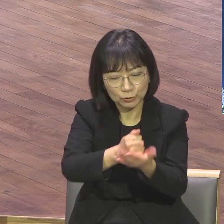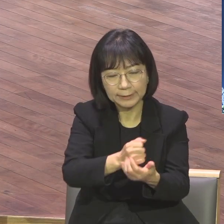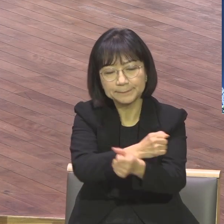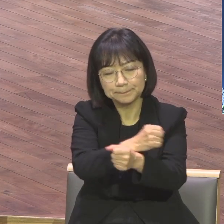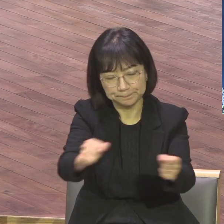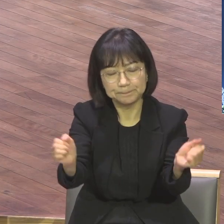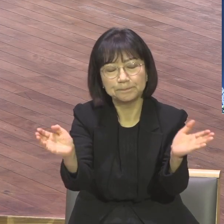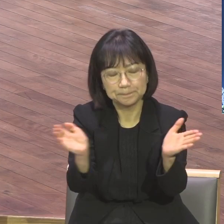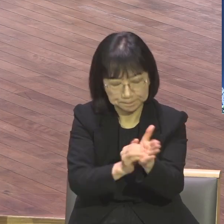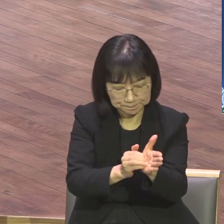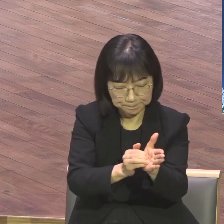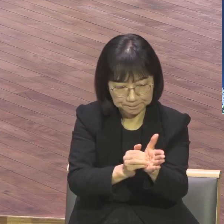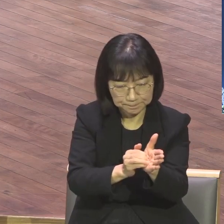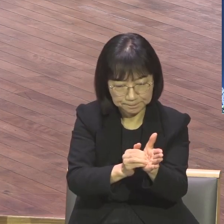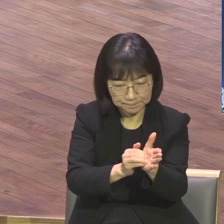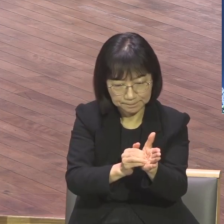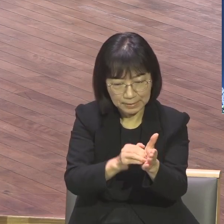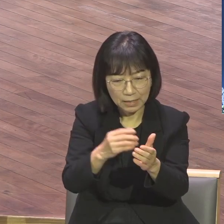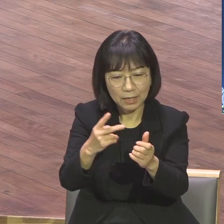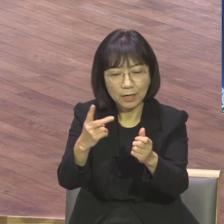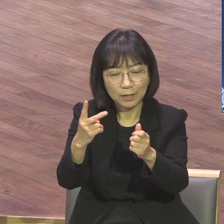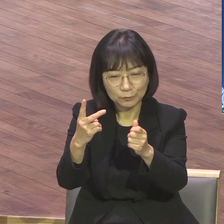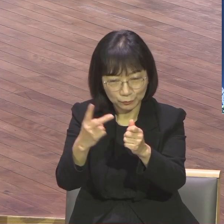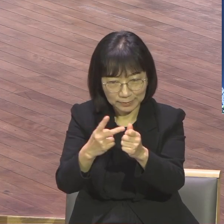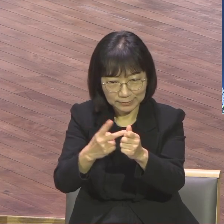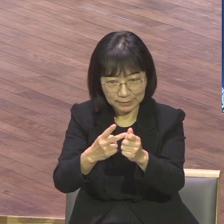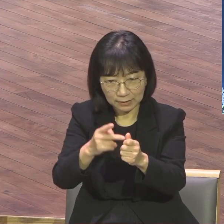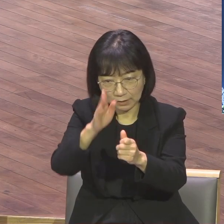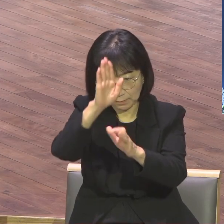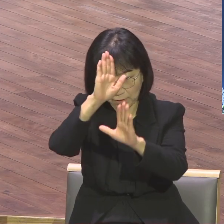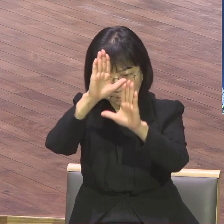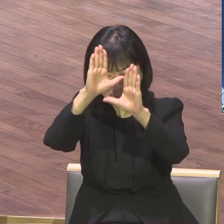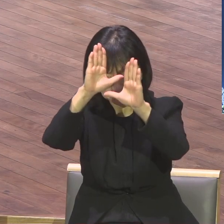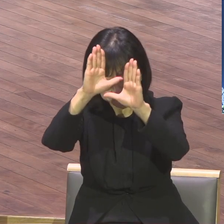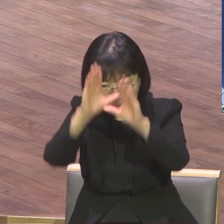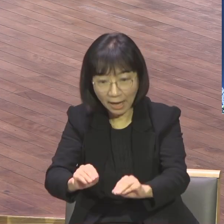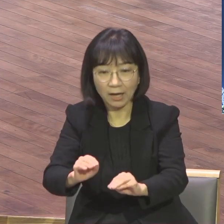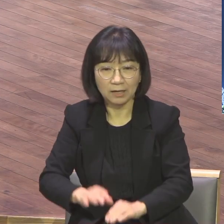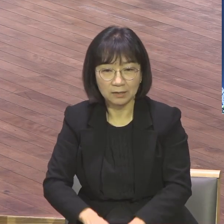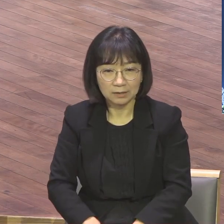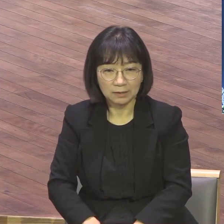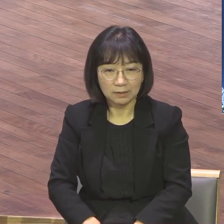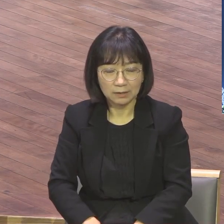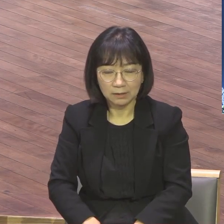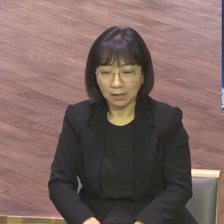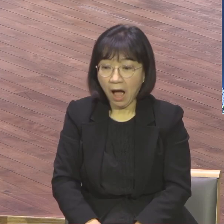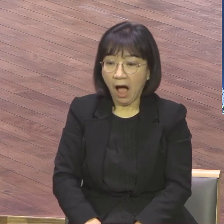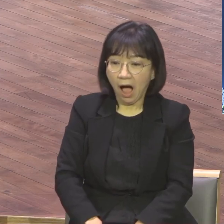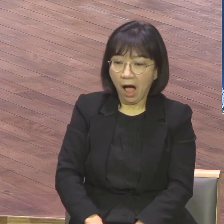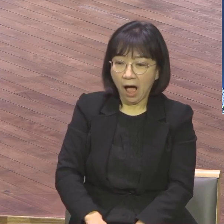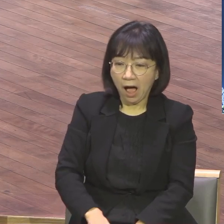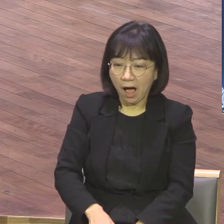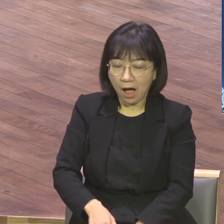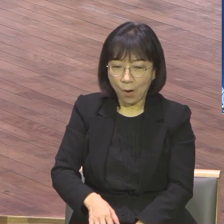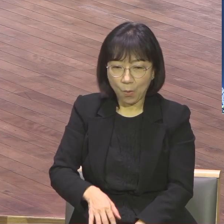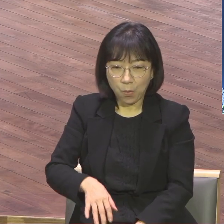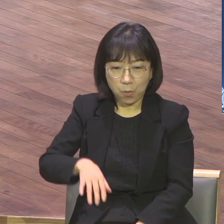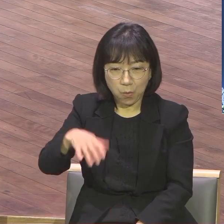그야말로 중풍병자를 치유하시고 깨끗하게 해주시는 뭐 저거는 도저히 상상도 못하는